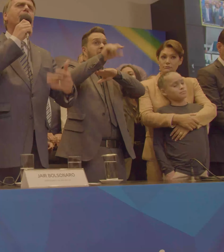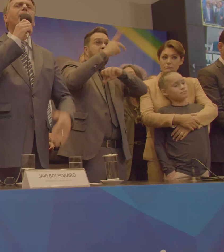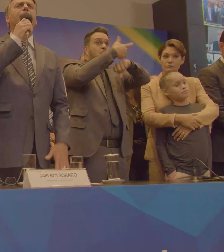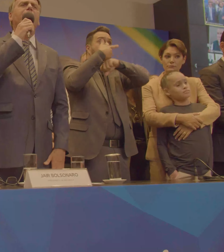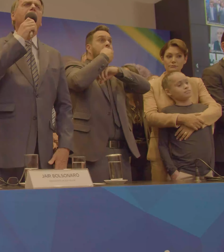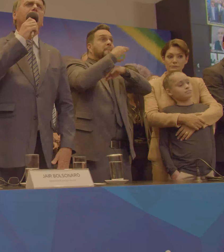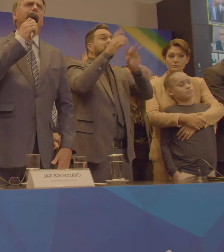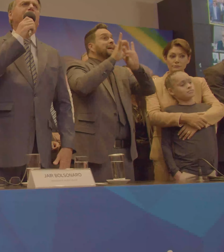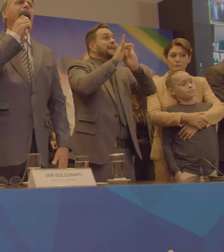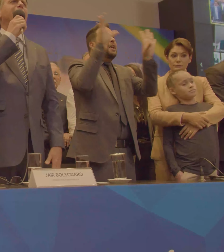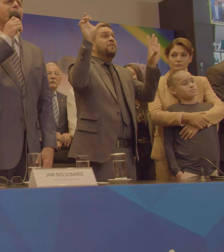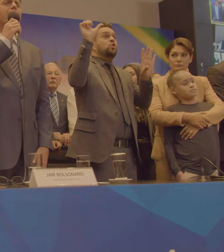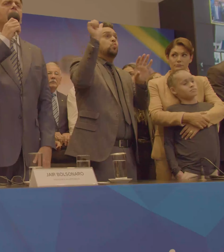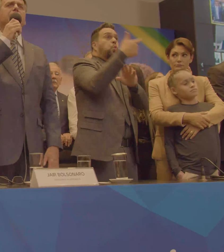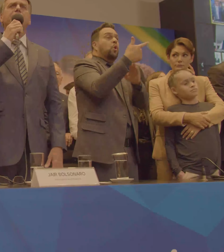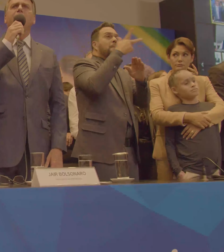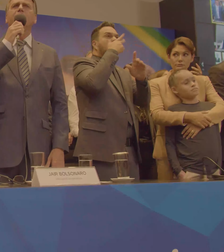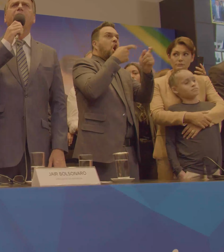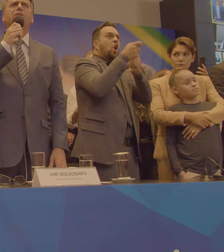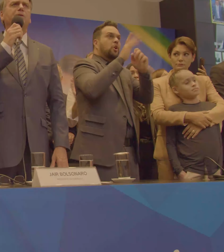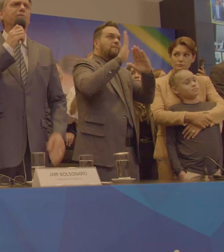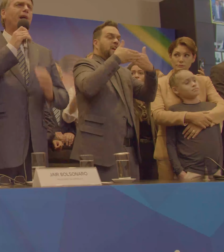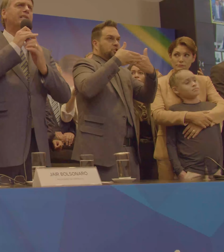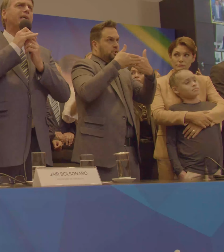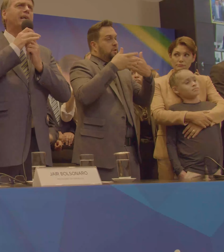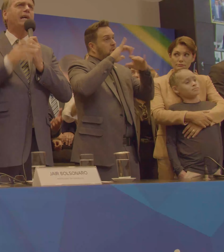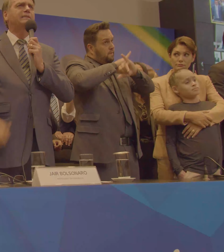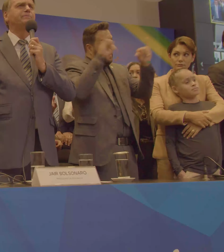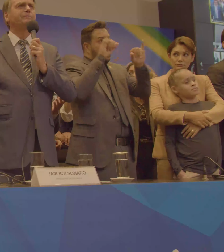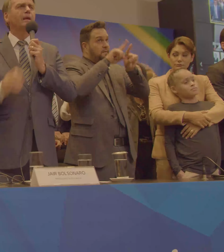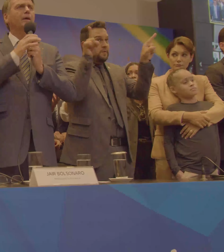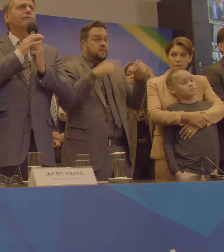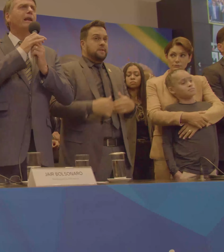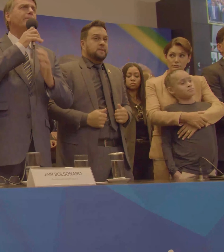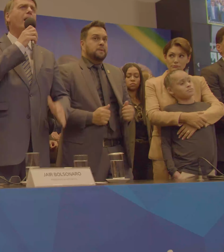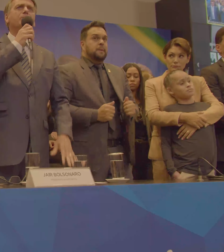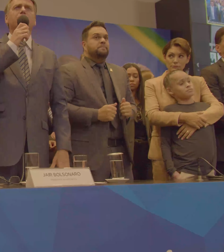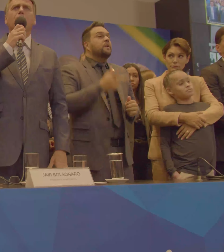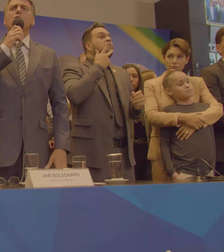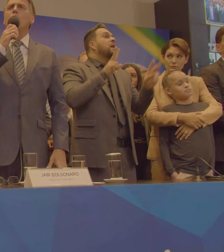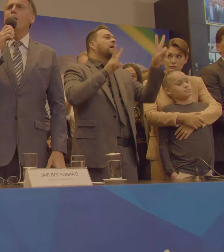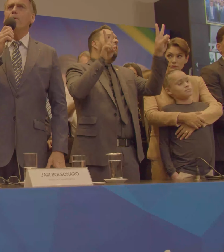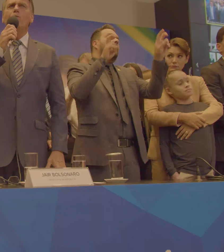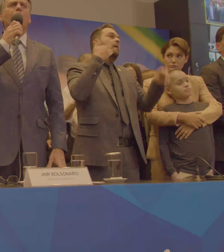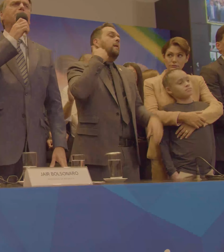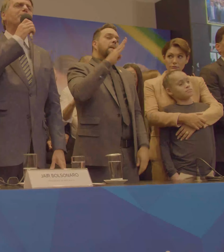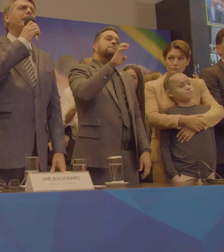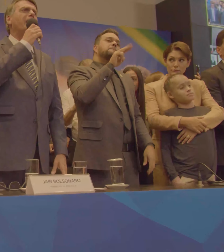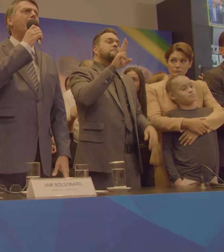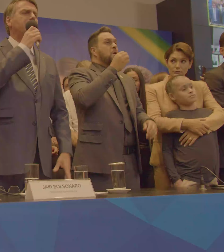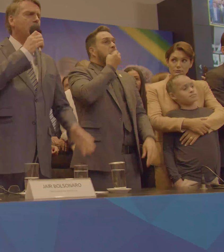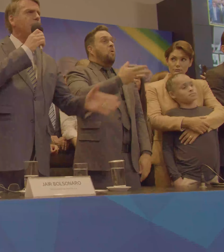livre do que a imprensa fechada. Dizer a vocês, quando se fala nessa área, como é bom o